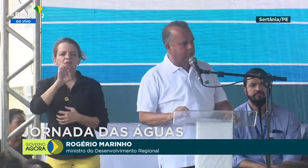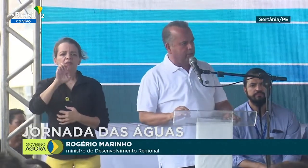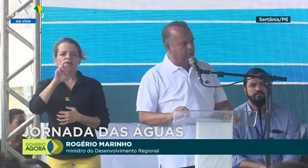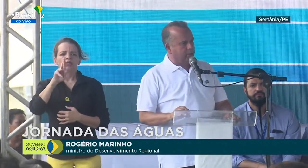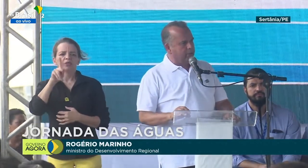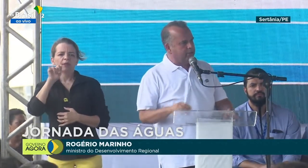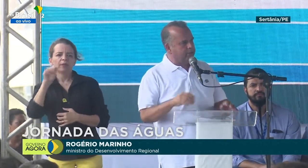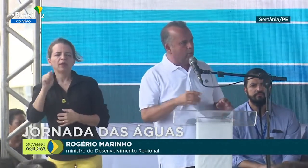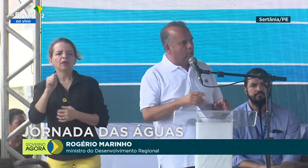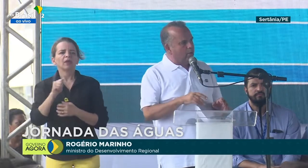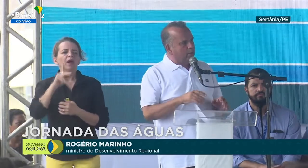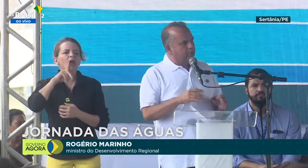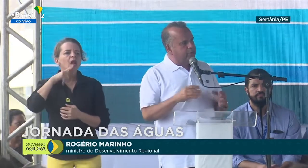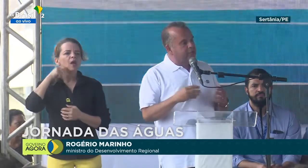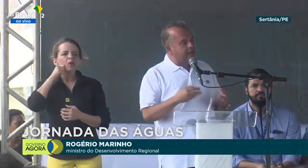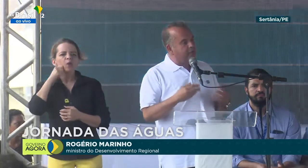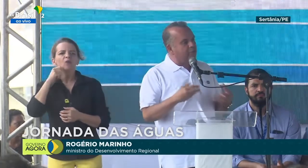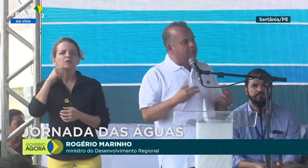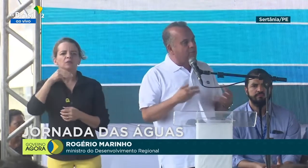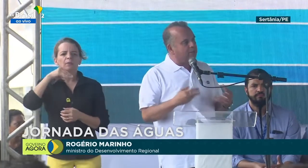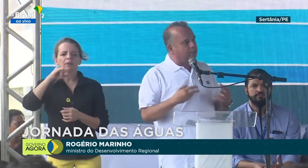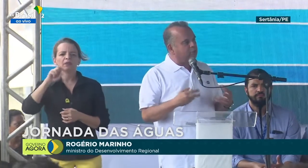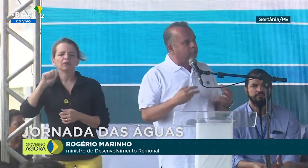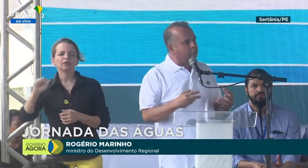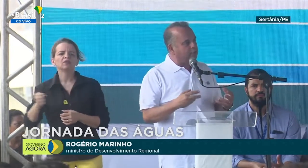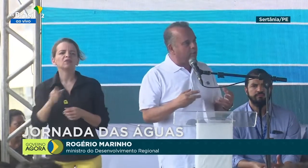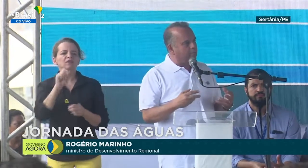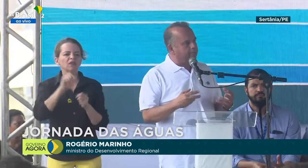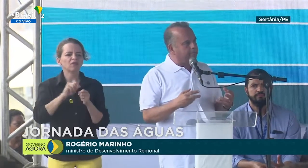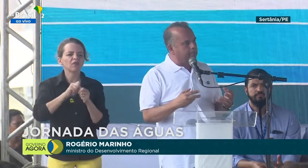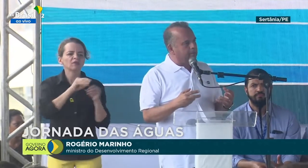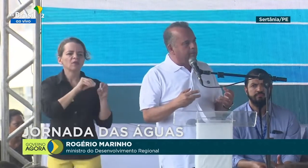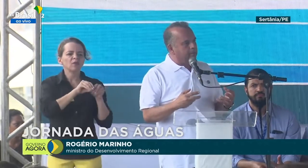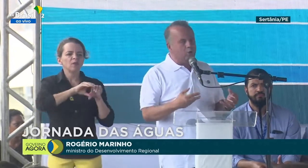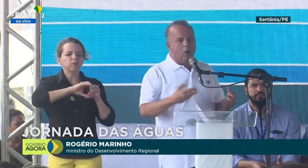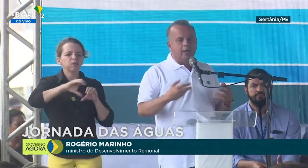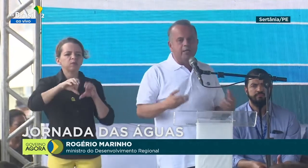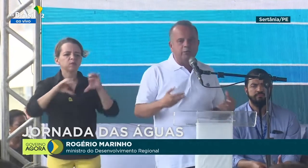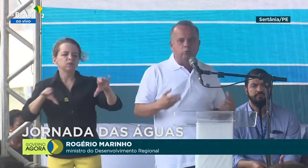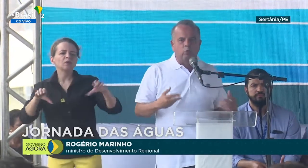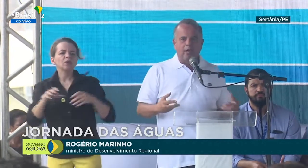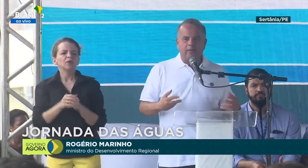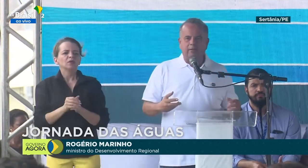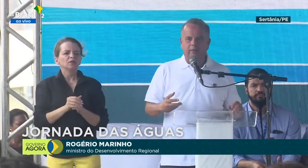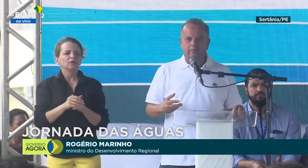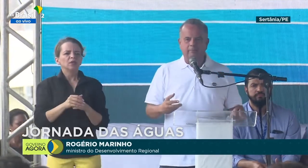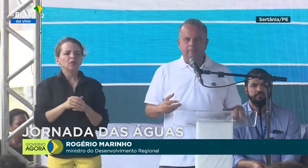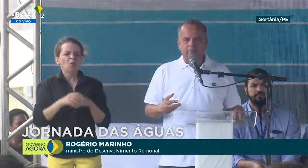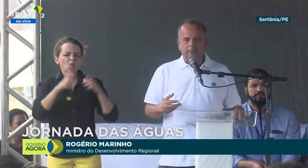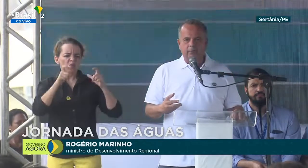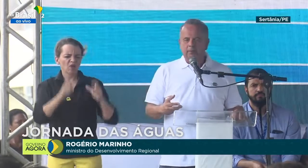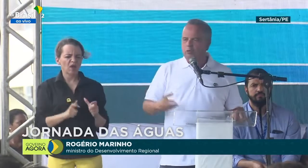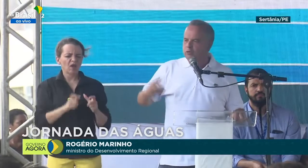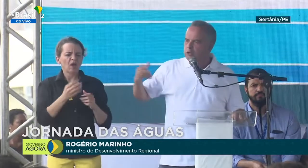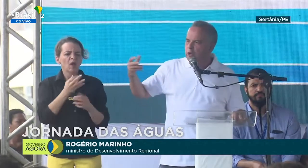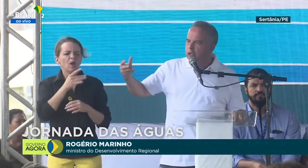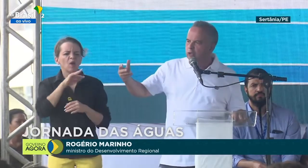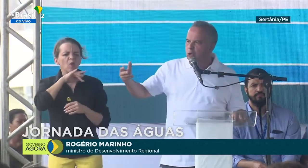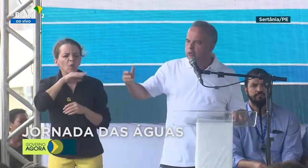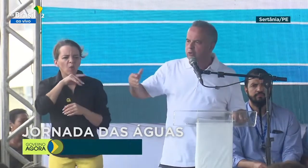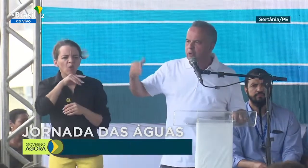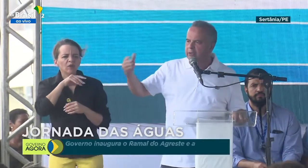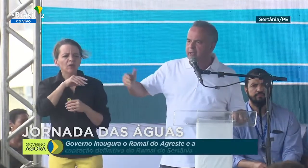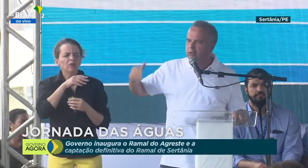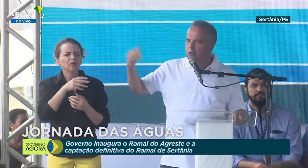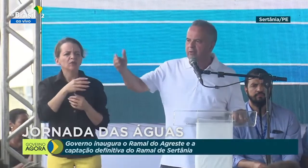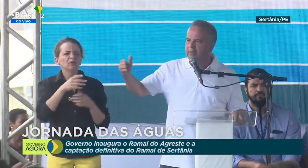Minas. Diziam: vocês querem fazer uma transfusão de um organismo doente, de um senhor